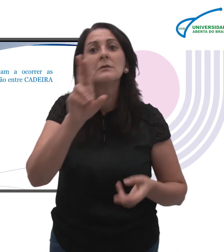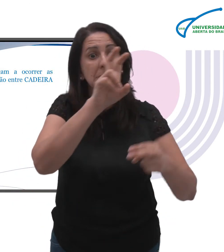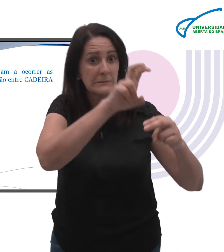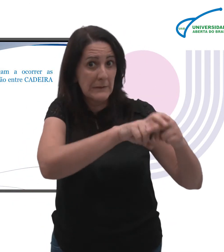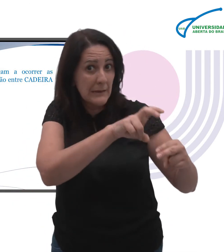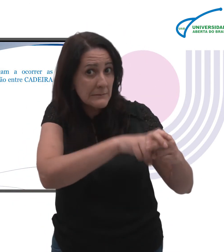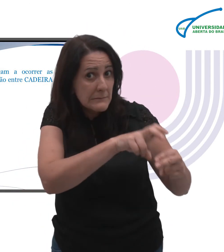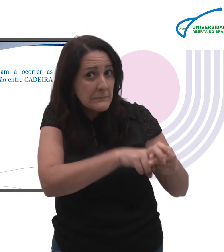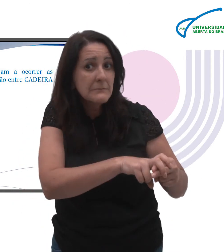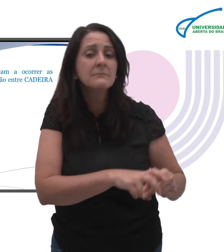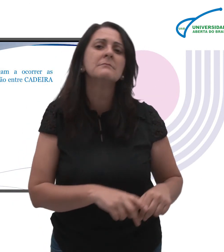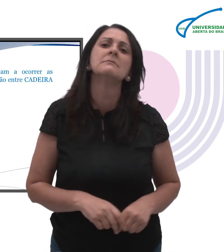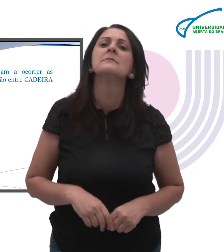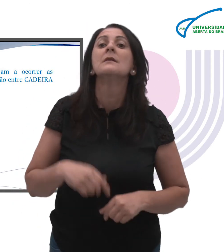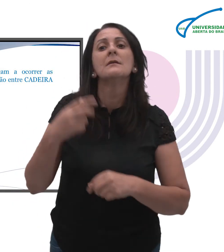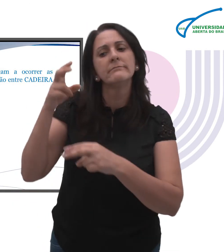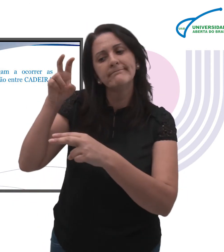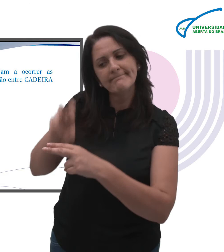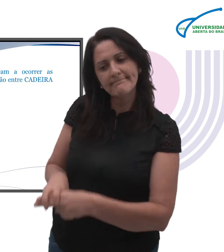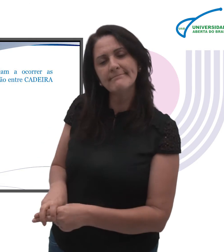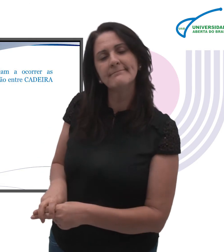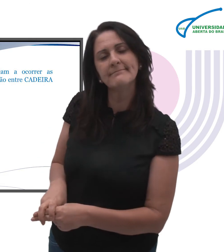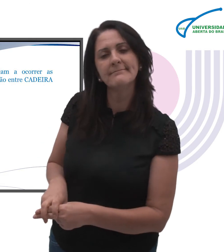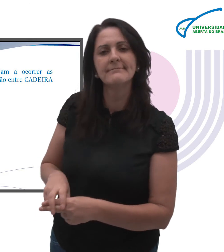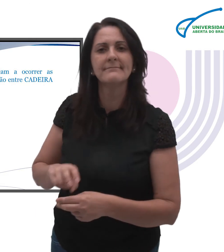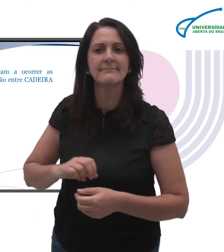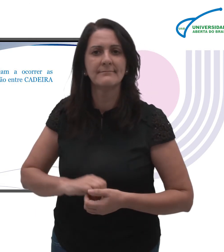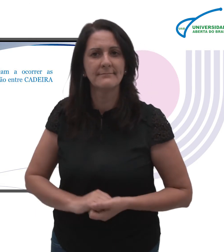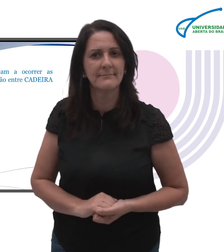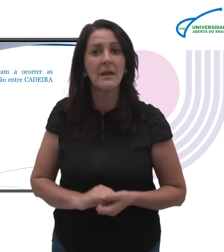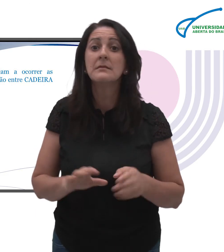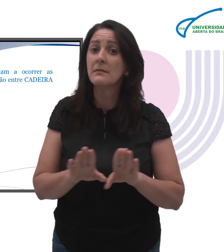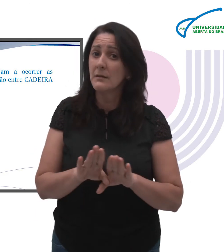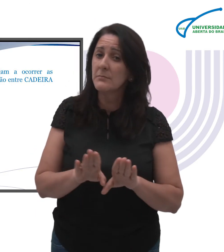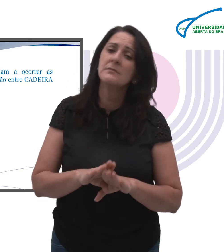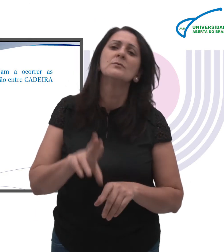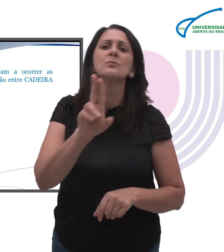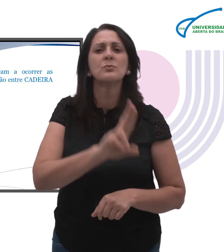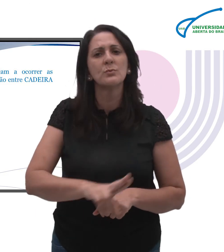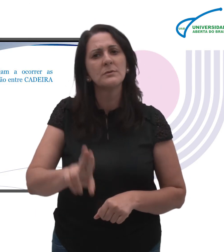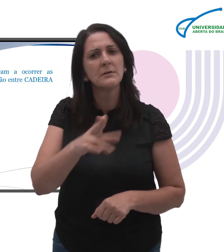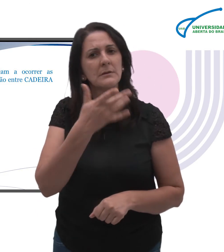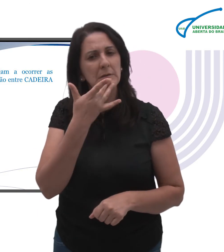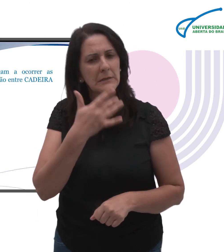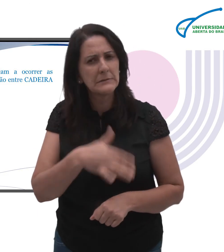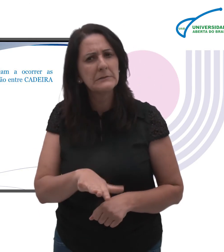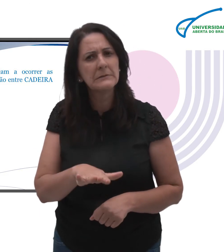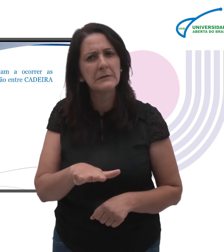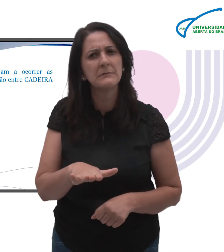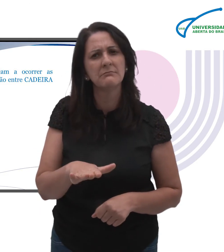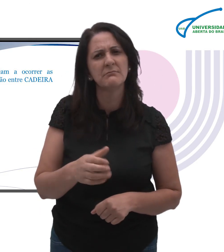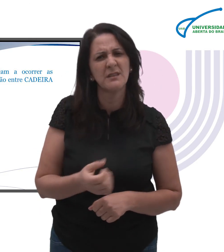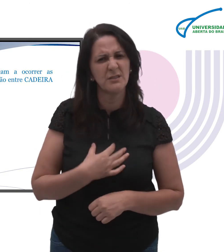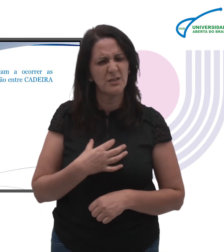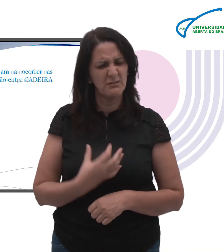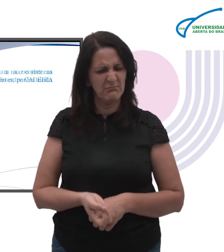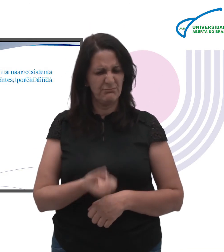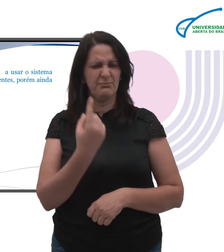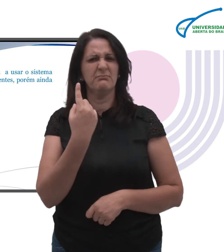por exemplo, a diferenciação entre cadeira e sentar. Além disso, as crianças